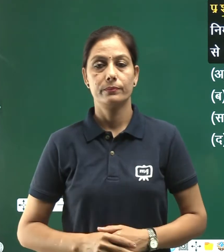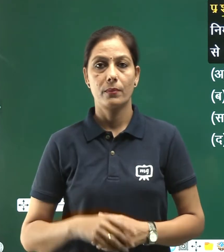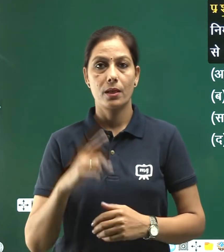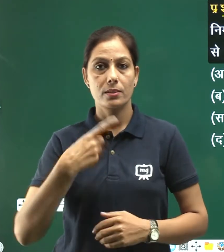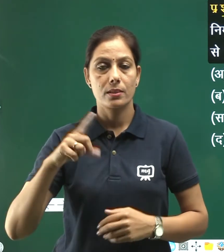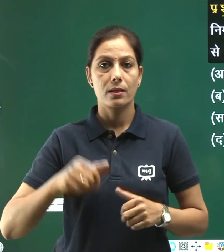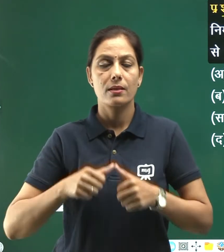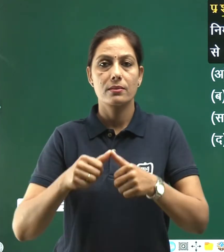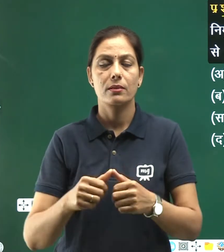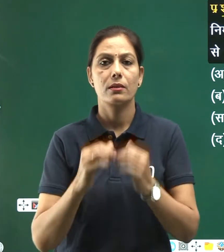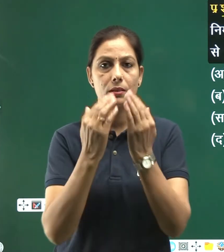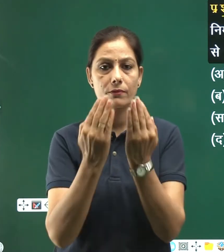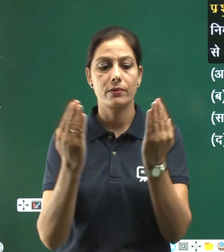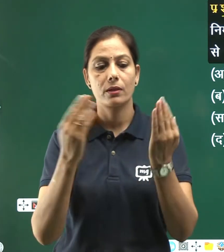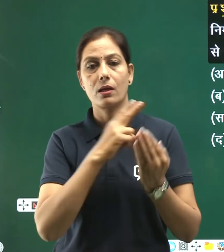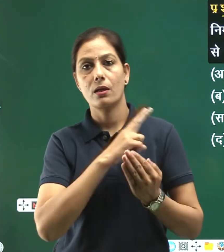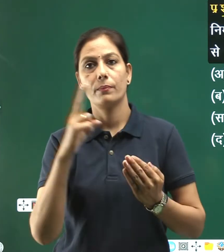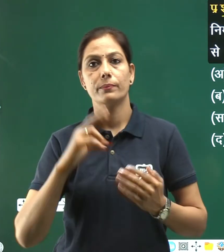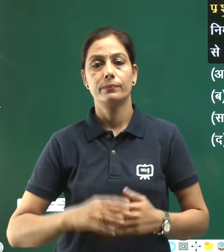सही उत्तर है कल्पना।